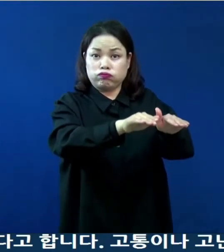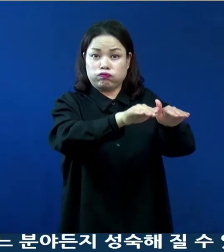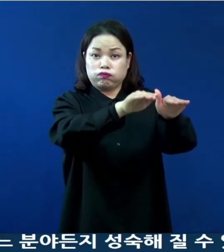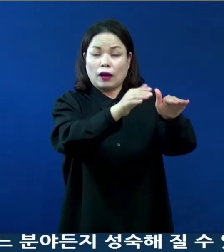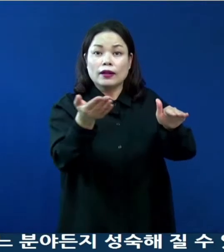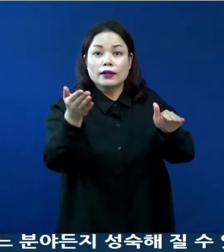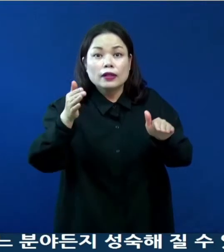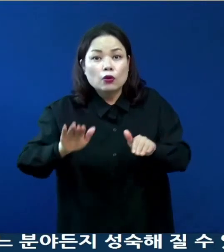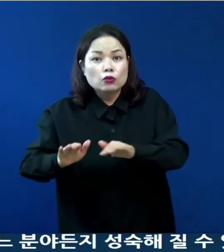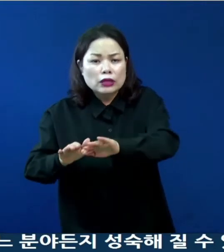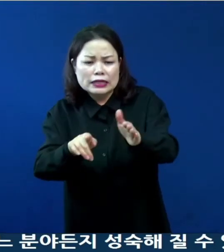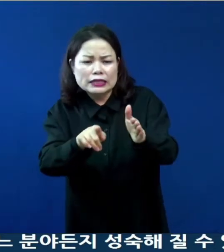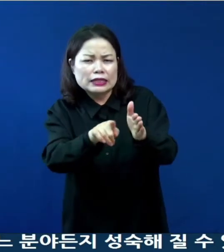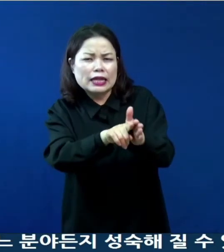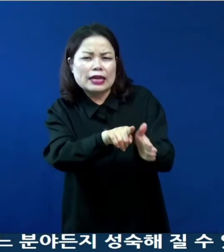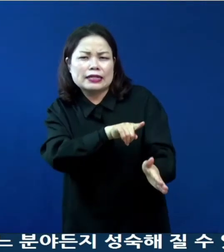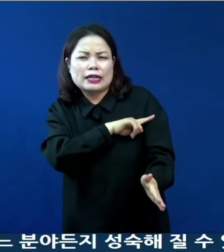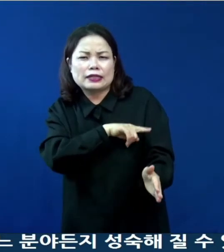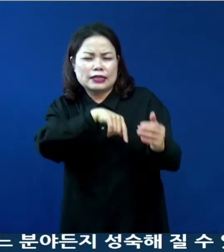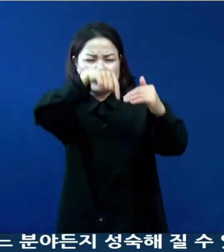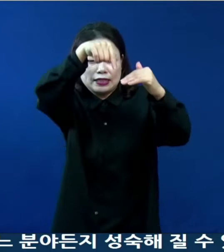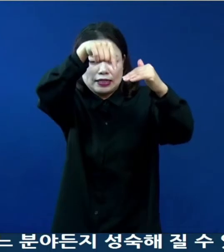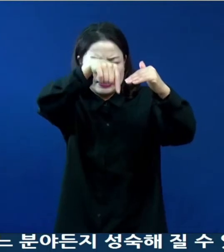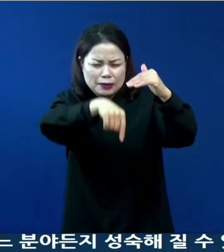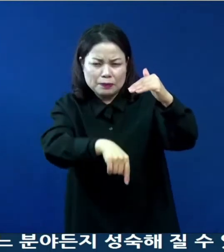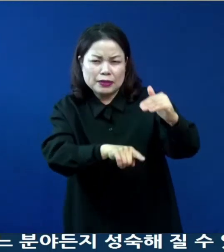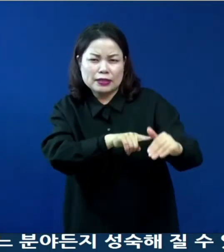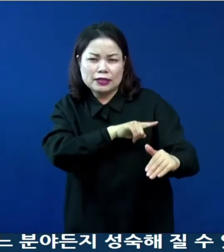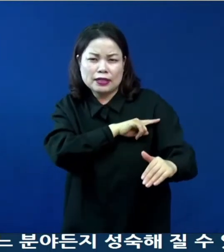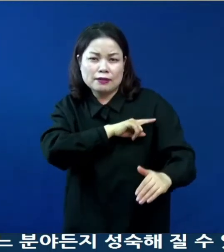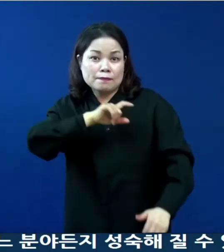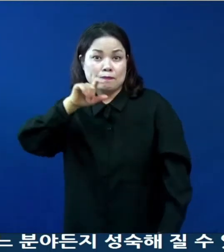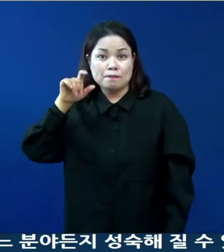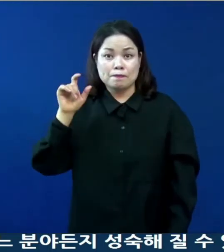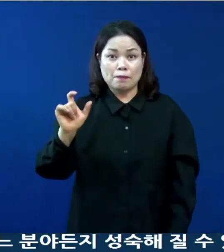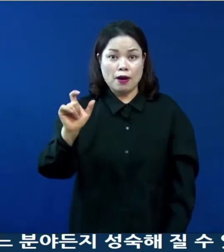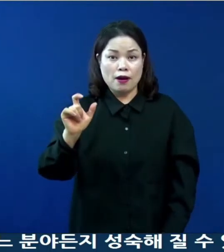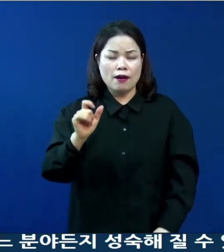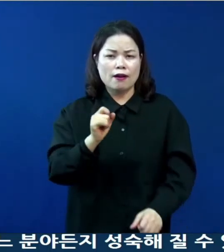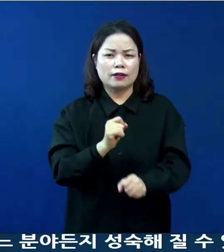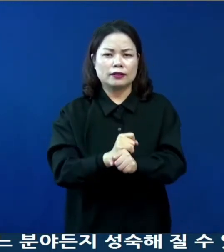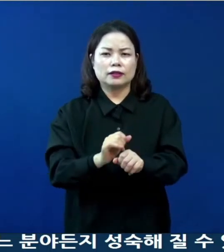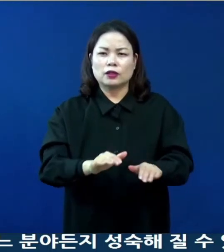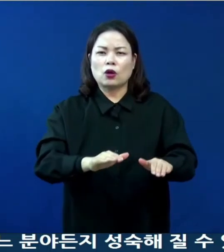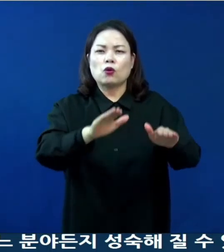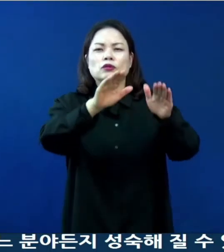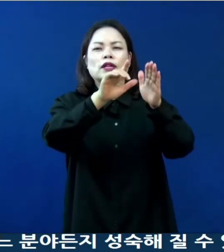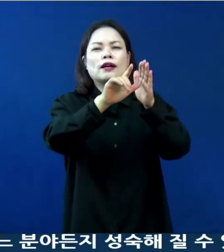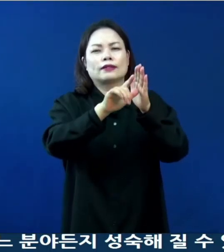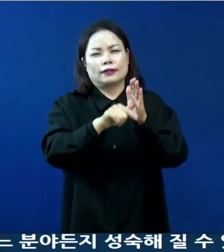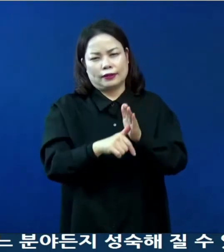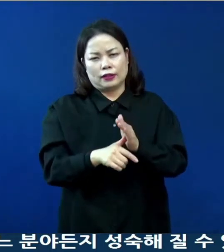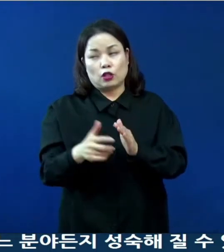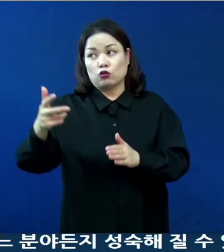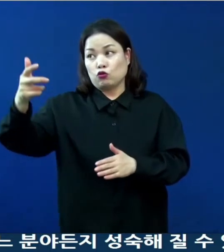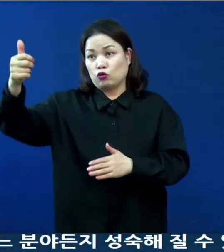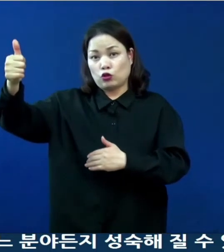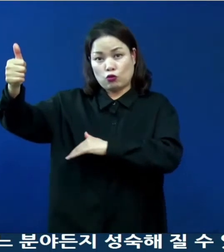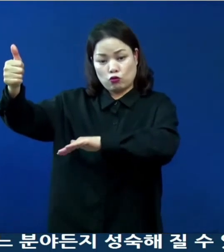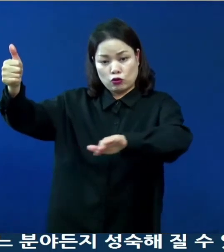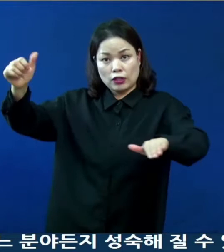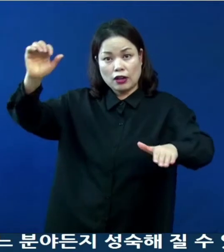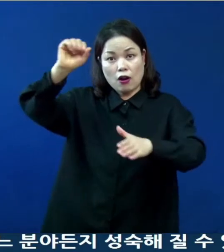그런데요, 우리의 신앙이 가장 깊이 있게, 가장 견고하게 성장하는 시간은 바로 주님께서